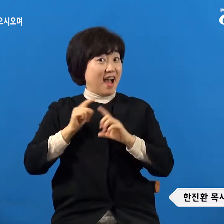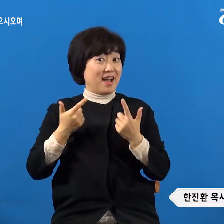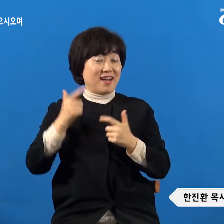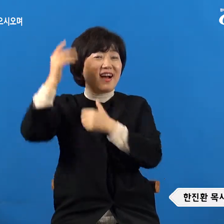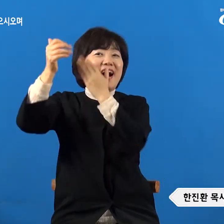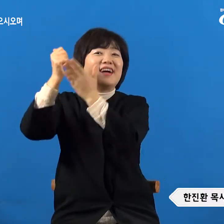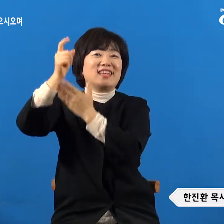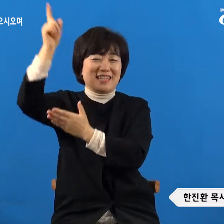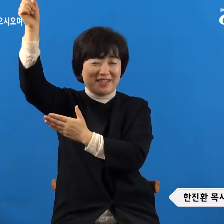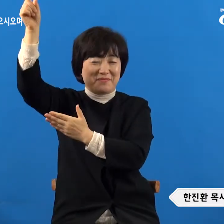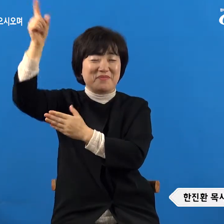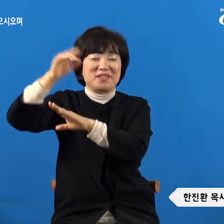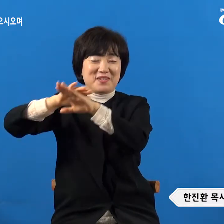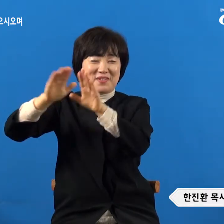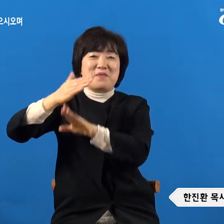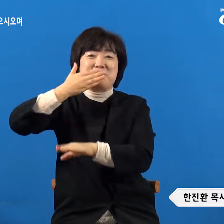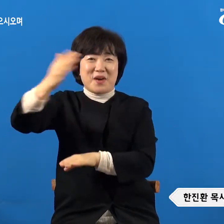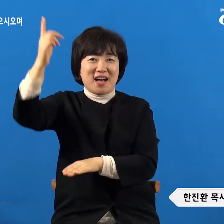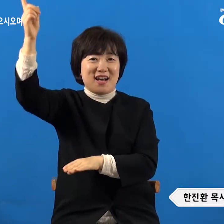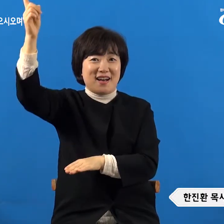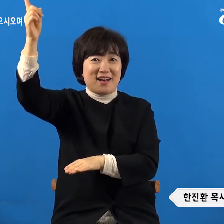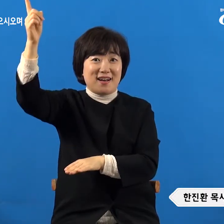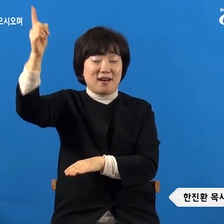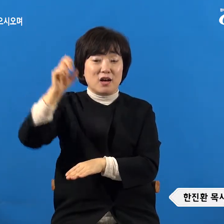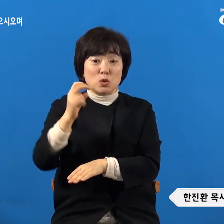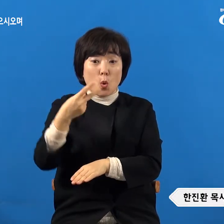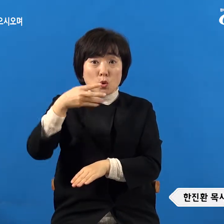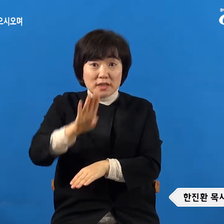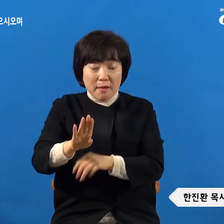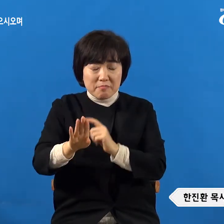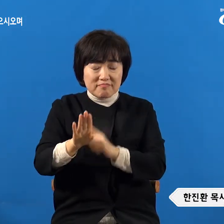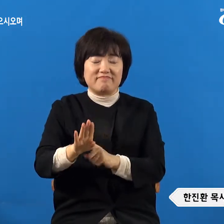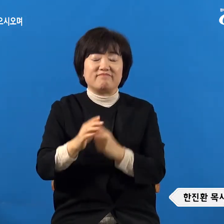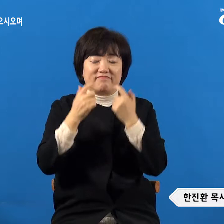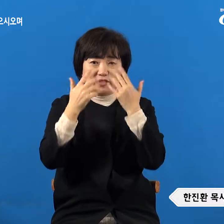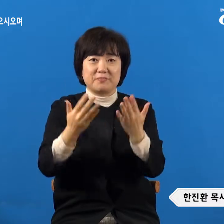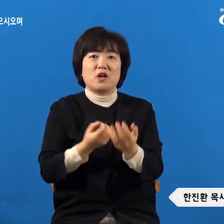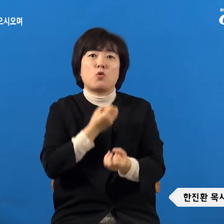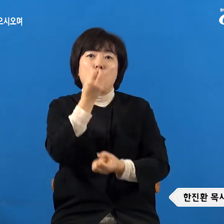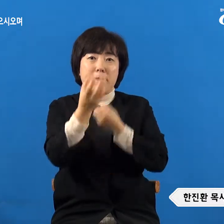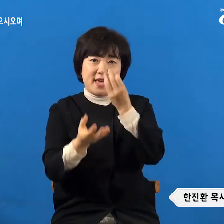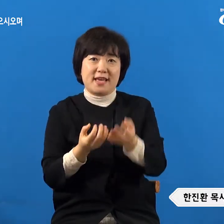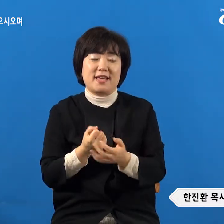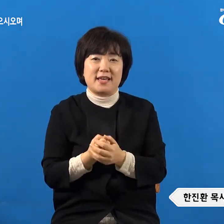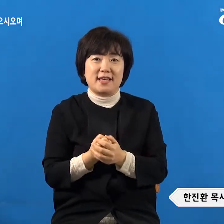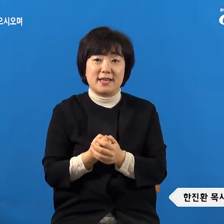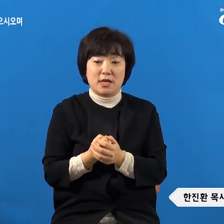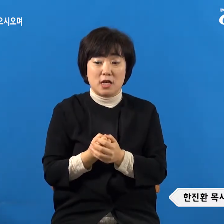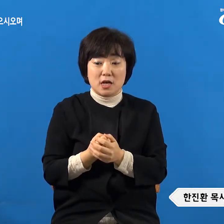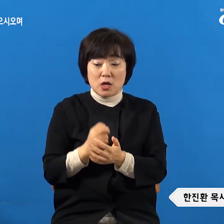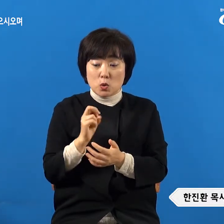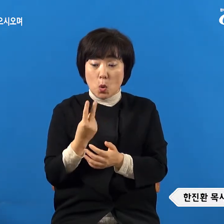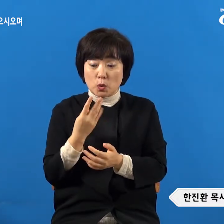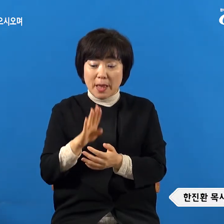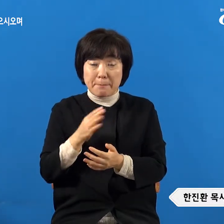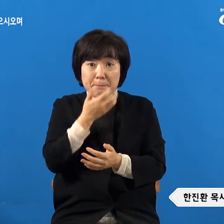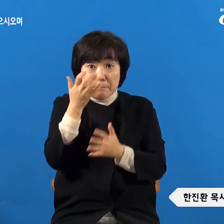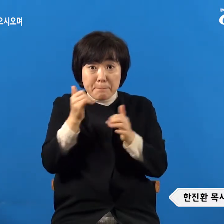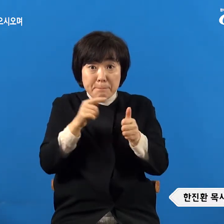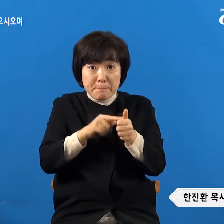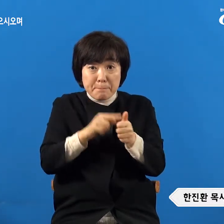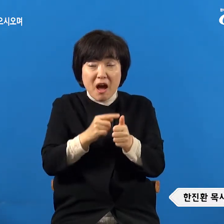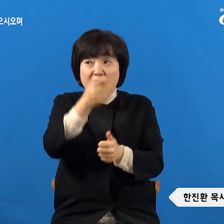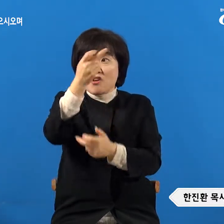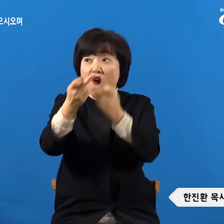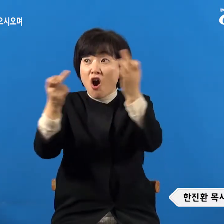것입니다. 요셉에게는 그 고백이 분명했습니다. 형들이 요셉과 맞닥뜨리고 나서는